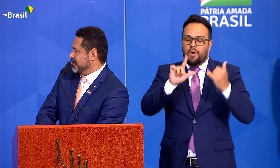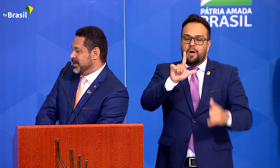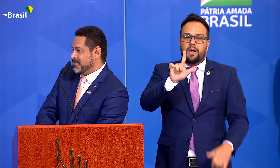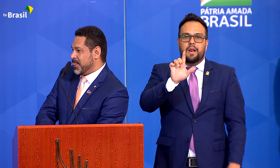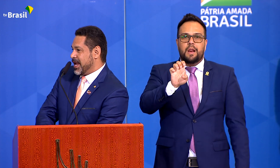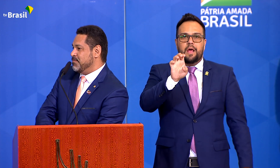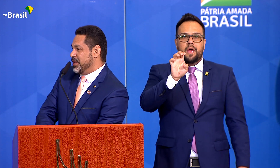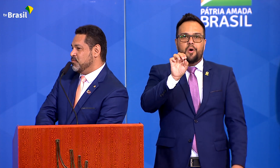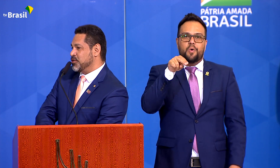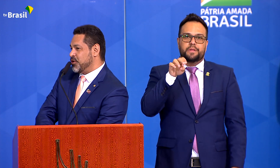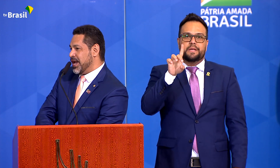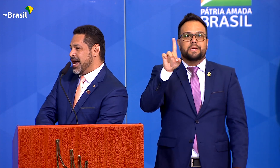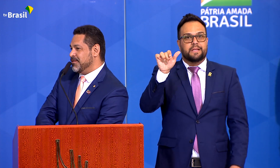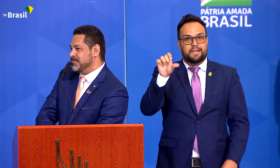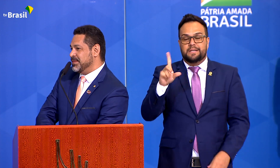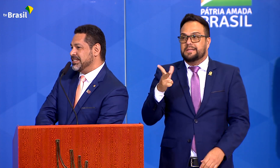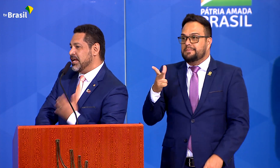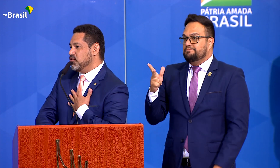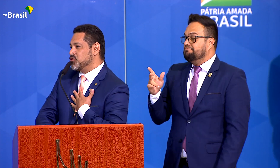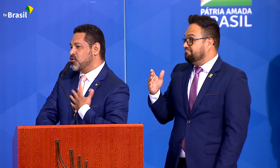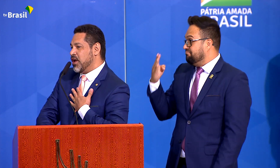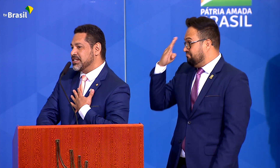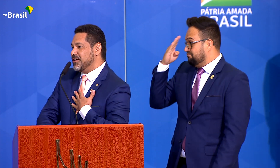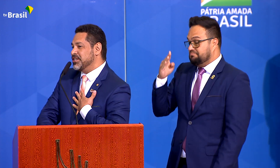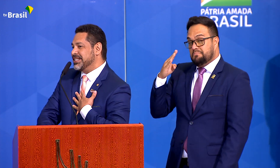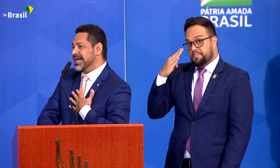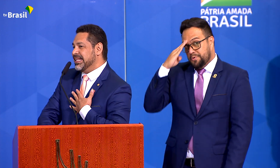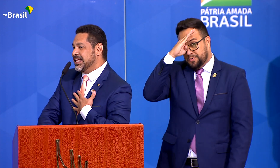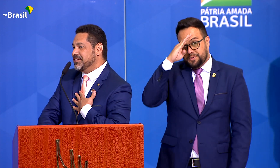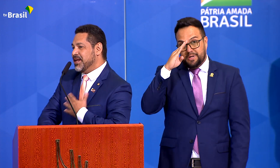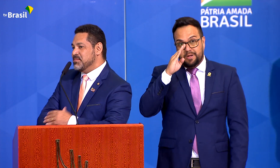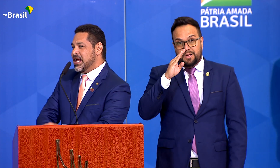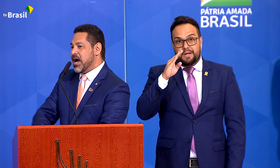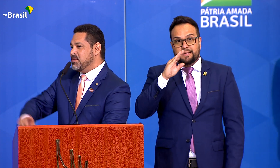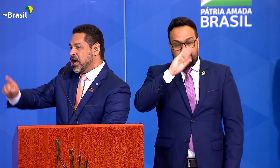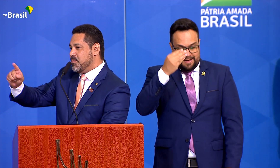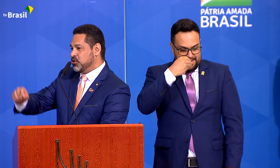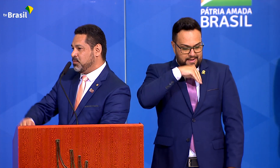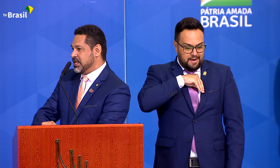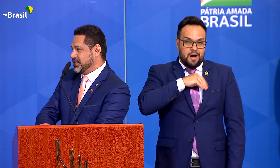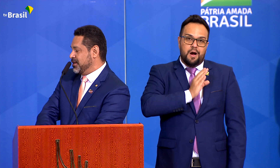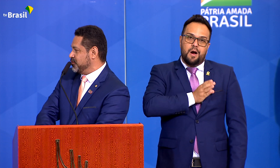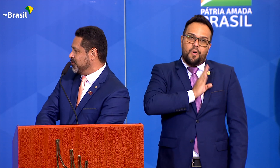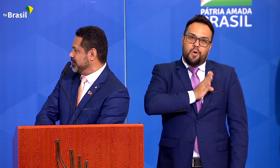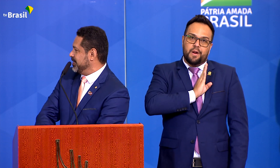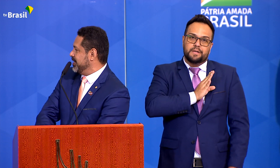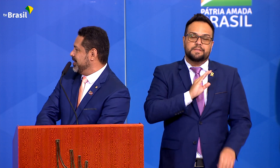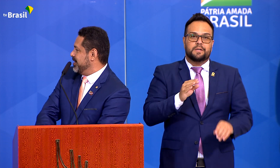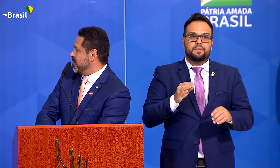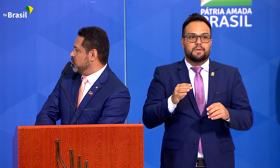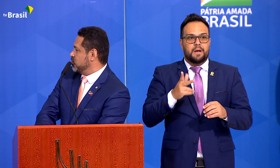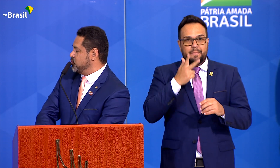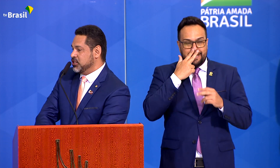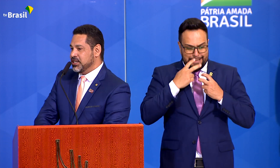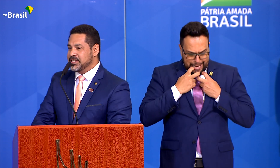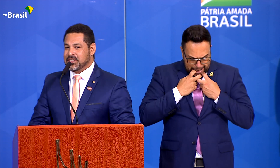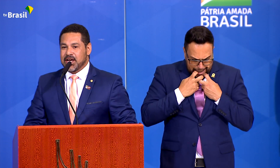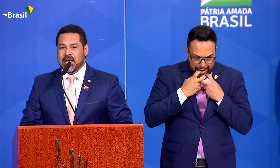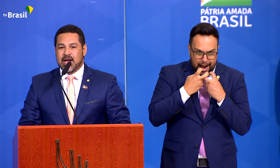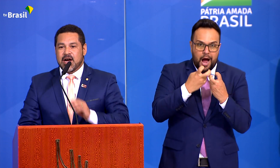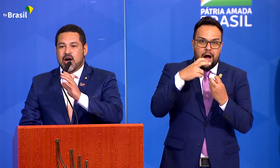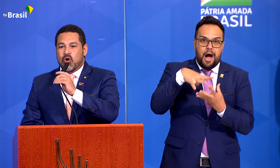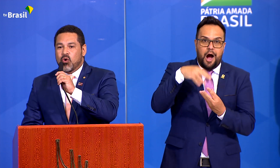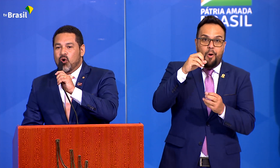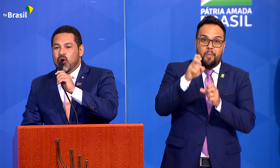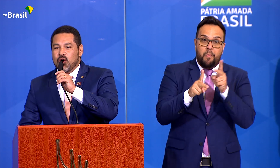frase o capitão bolsonaro está no nosso coração está gritando na minha alma EA alma dos brasileiros hoje quando o